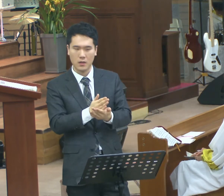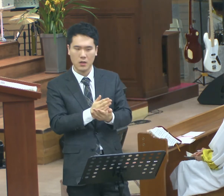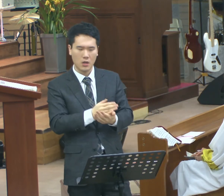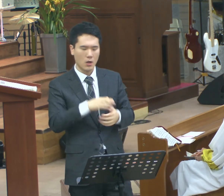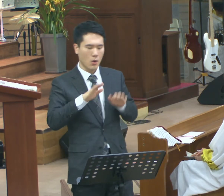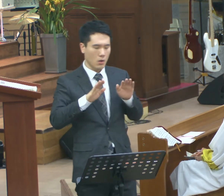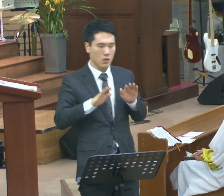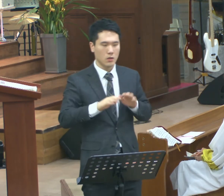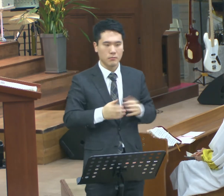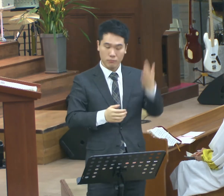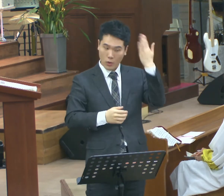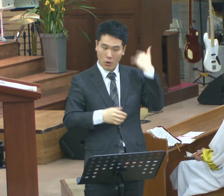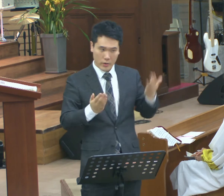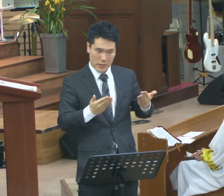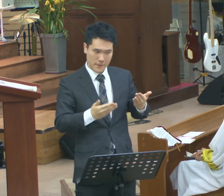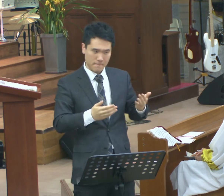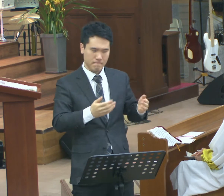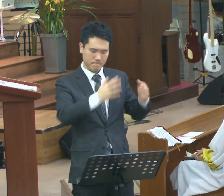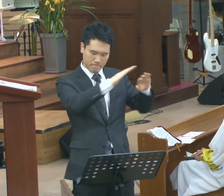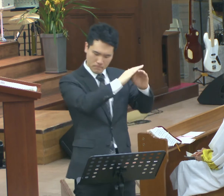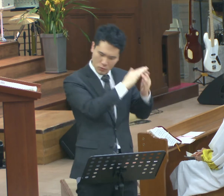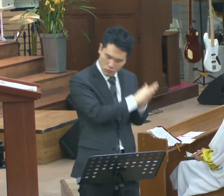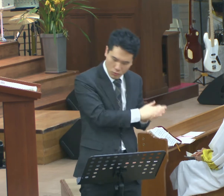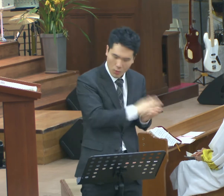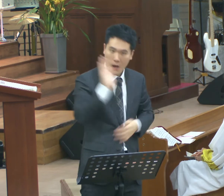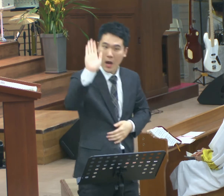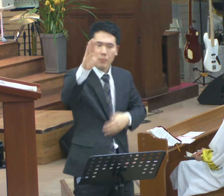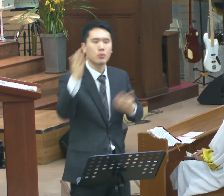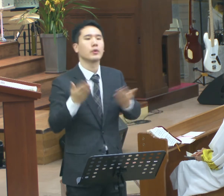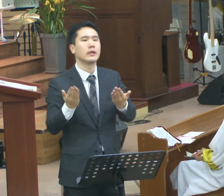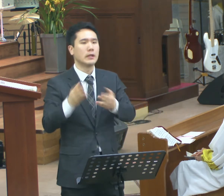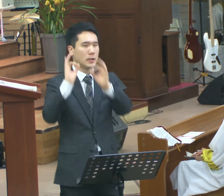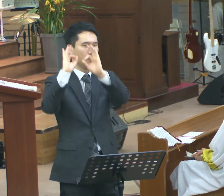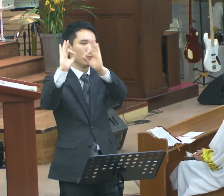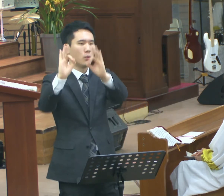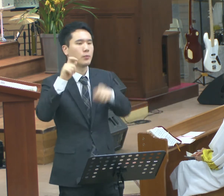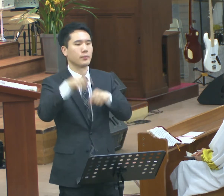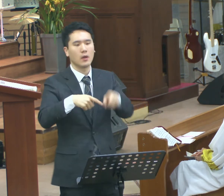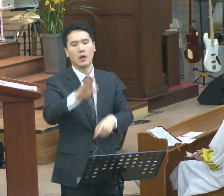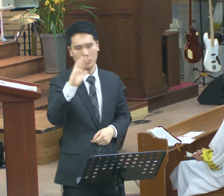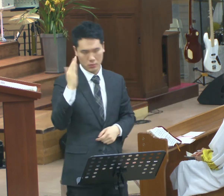진정한 안내자가 될 수 있다. 거짓된 망상을 벗겨내야죠.